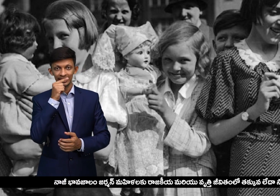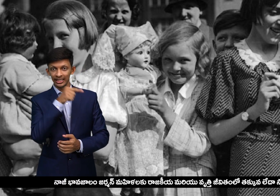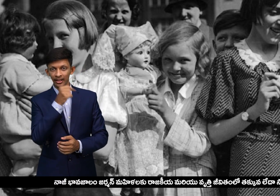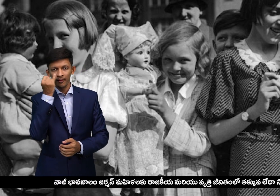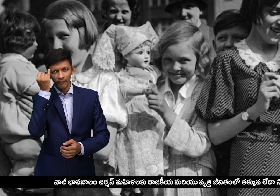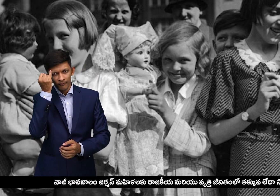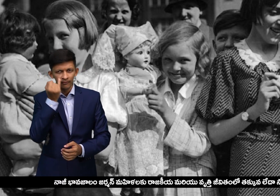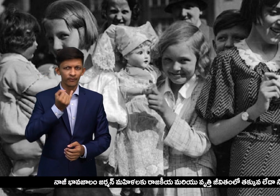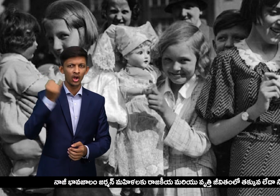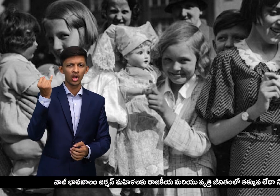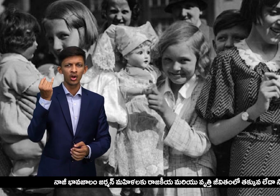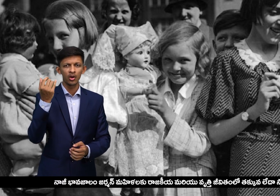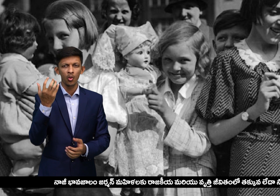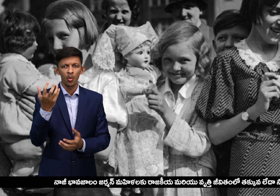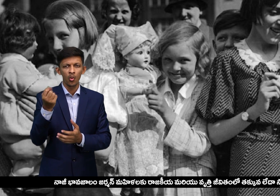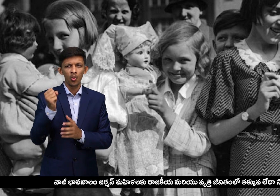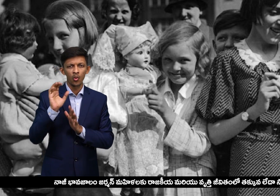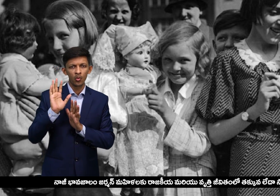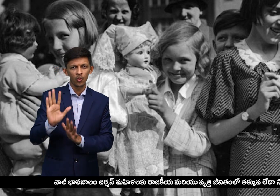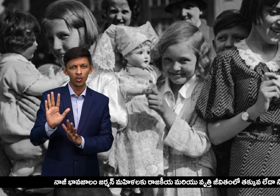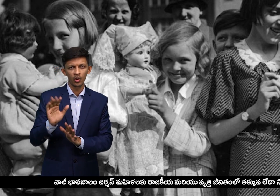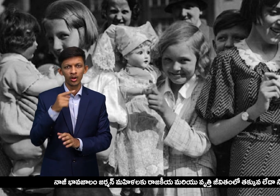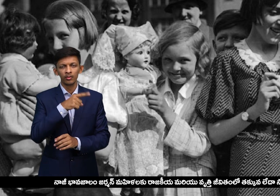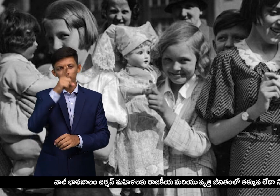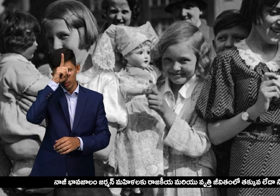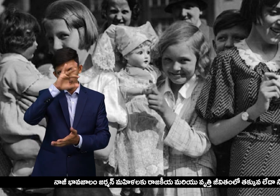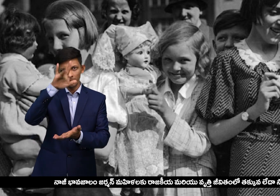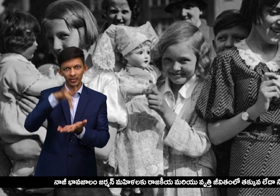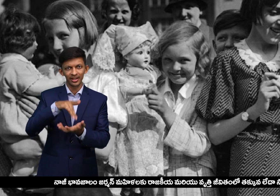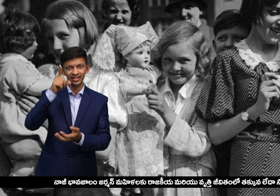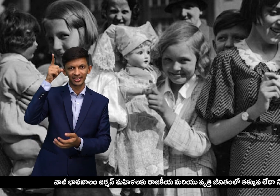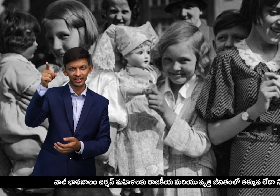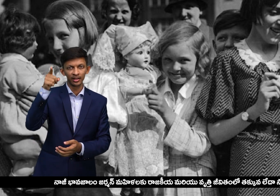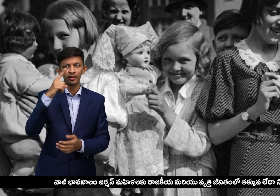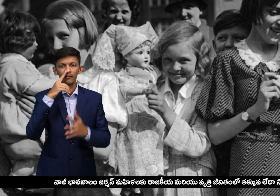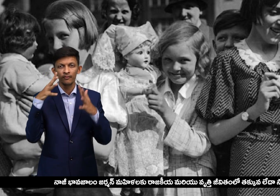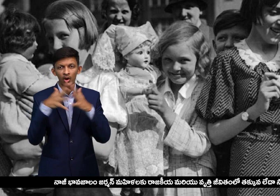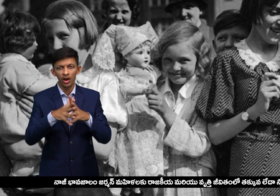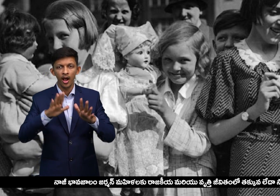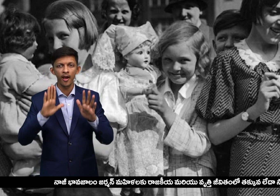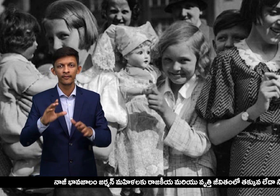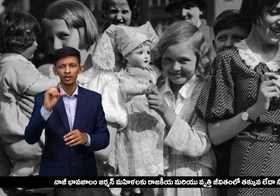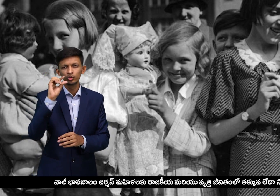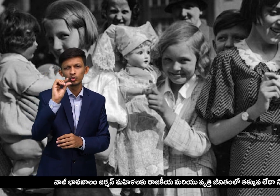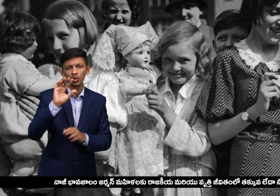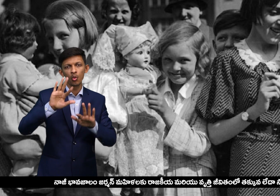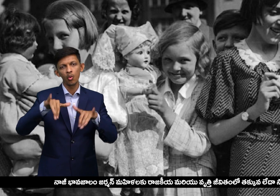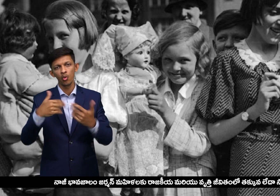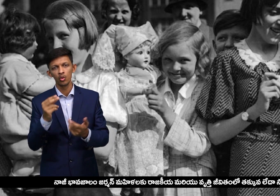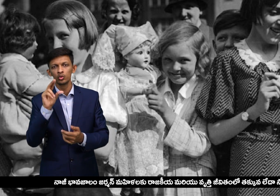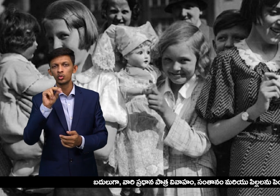నాజీ భావజాలం జర్మన్ మహిళలకు రాజకీయ మరియు వృత్తి జీవితంలో తక్కువ లేదా స్థానం లేదని